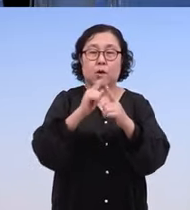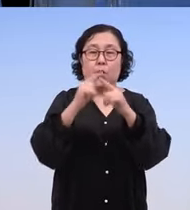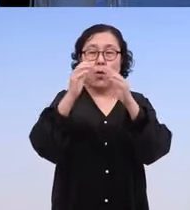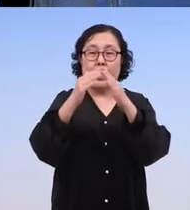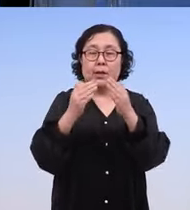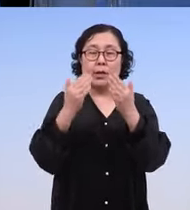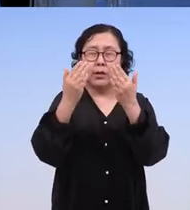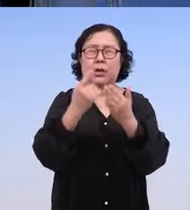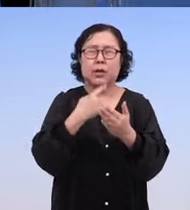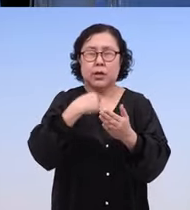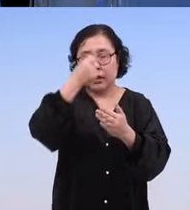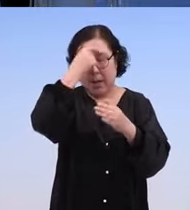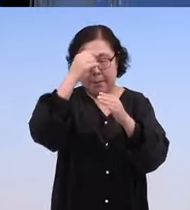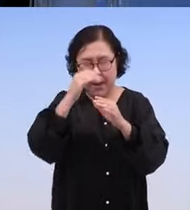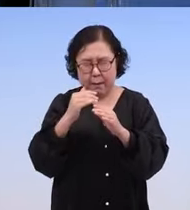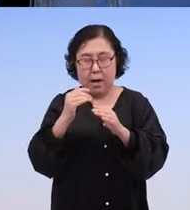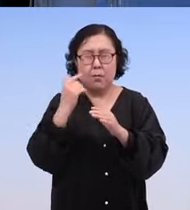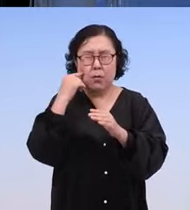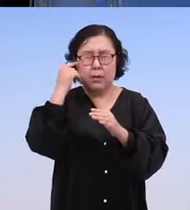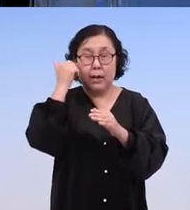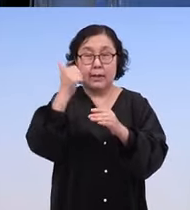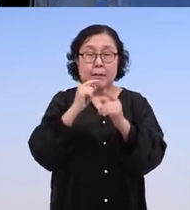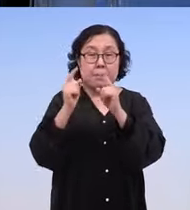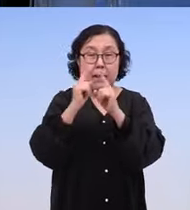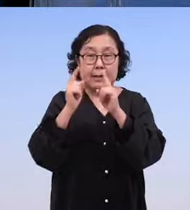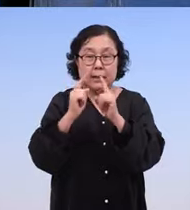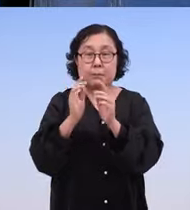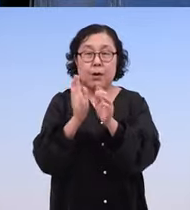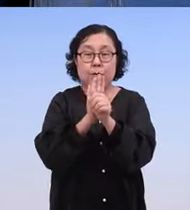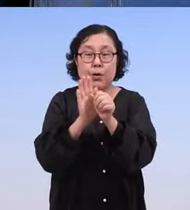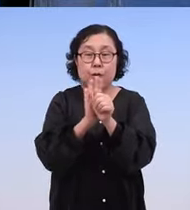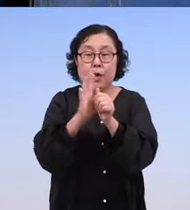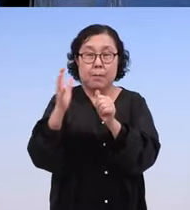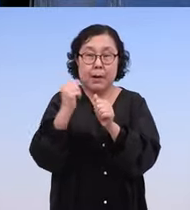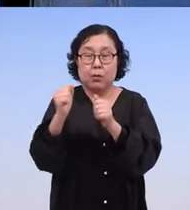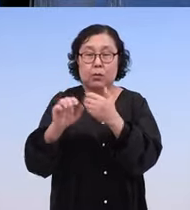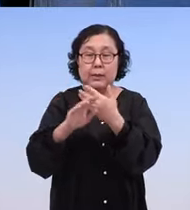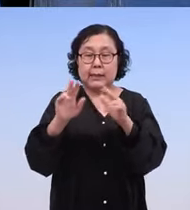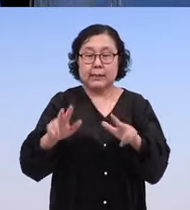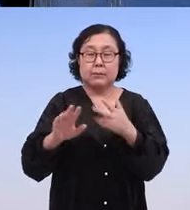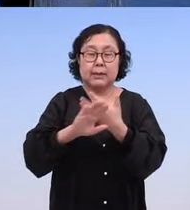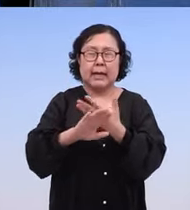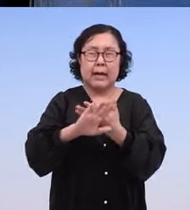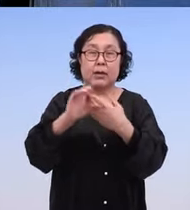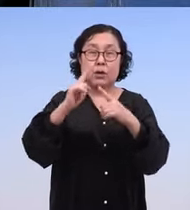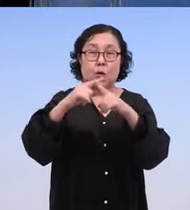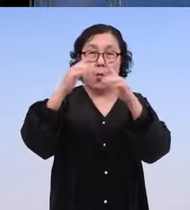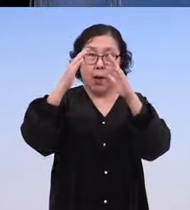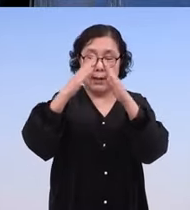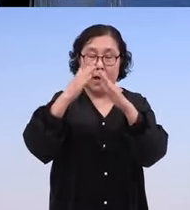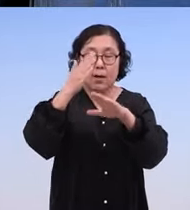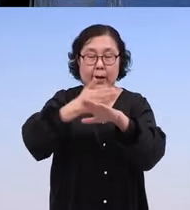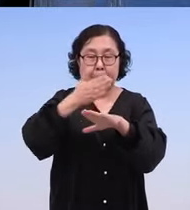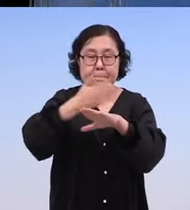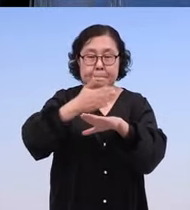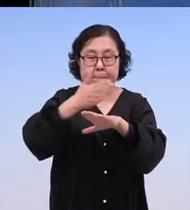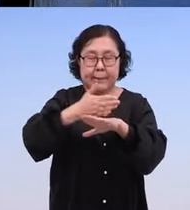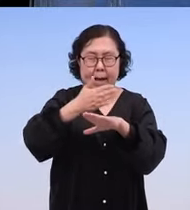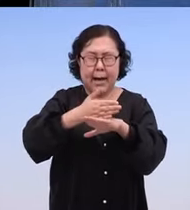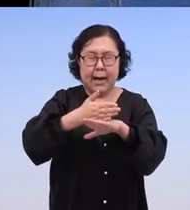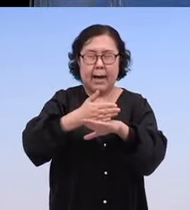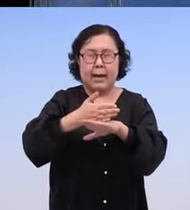목사님 말씀에 큰 위로를 받고 지금은 다른 교회에서 감사히 신앙생활하는 중입니다. 너무 감사해서